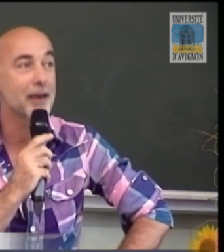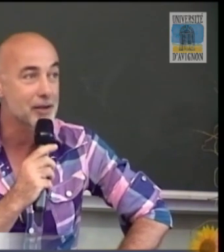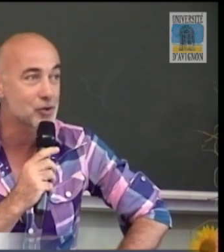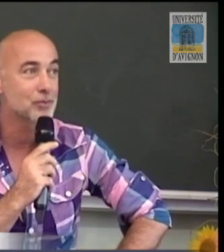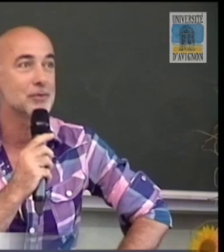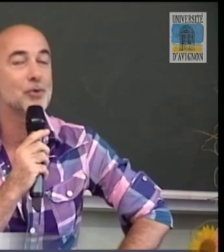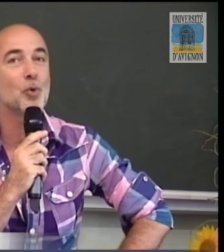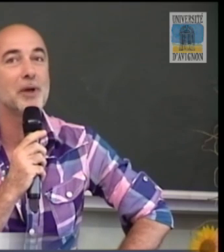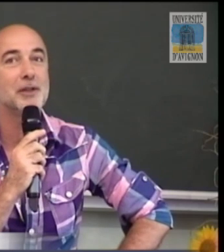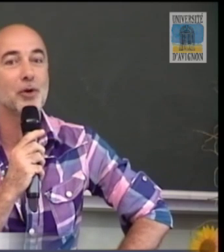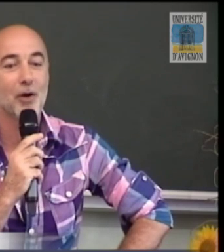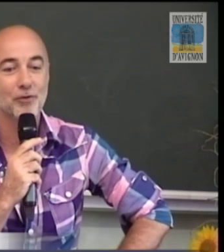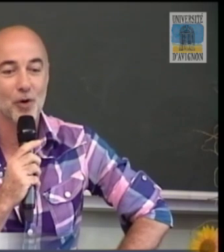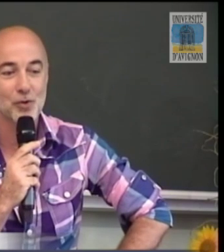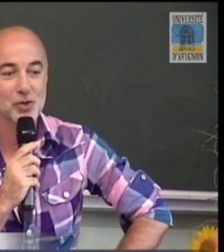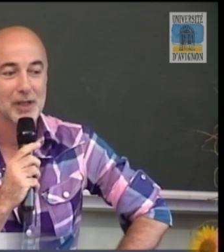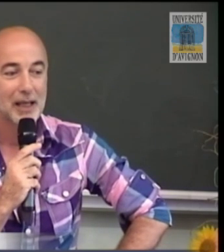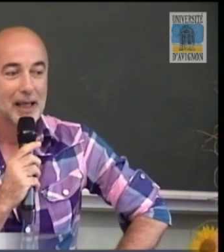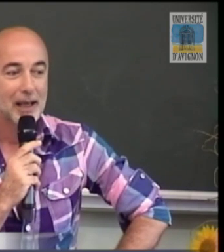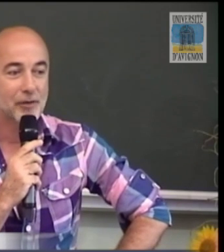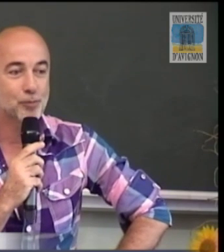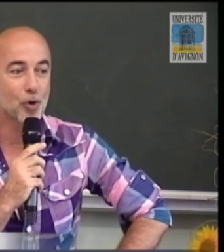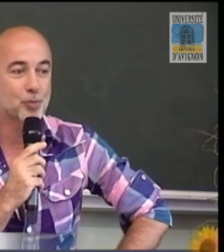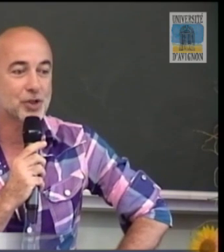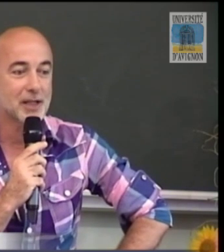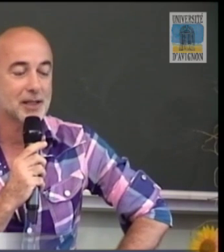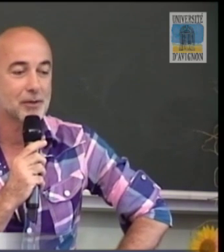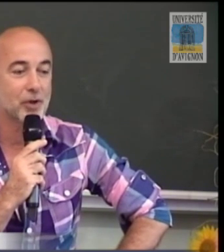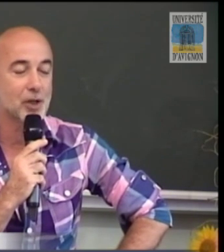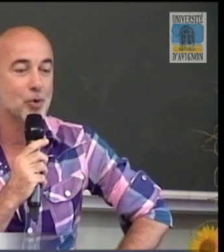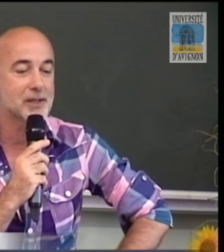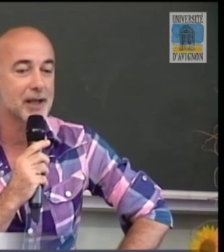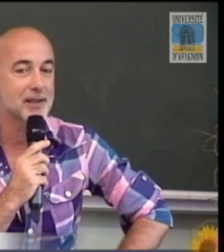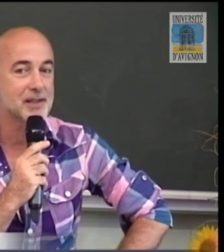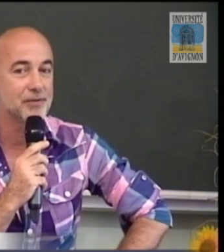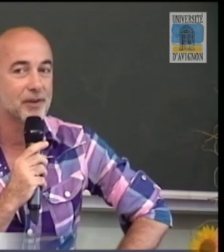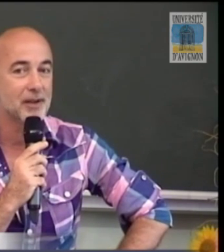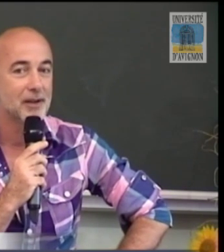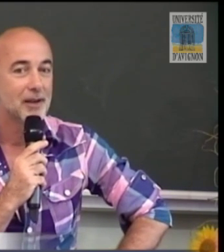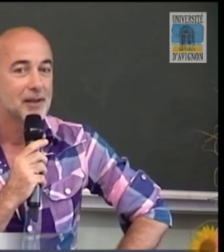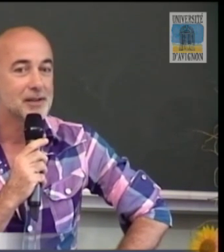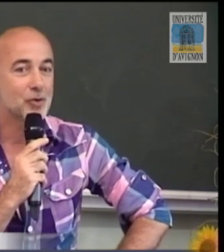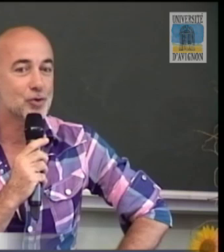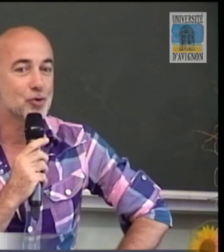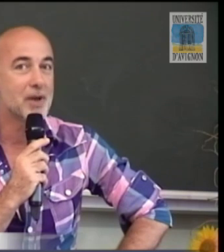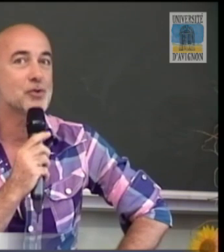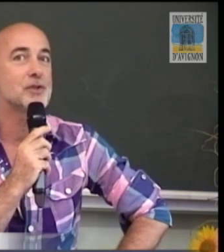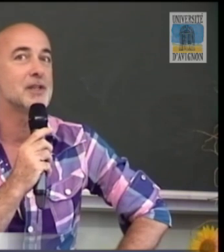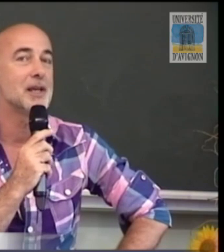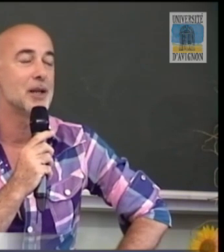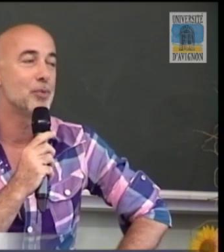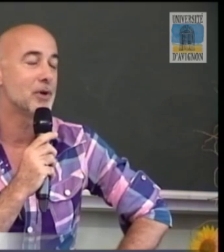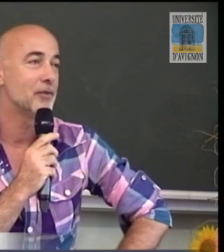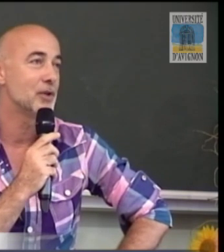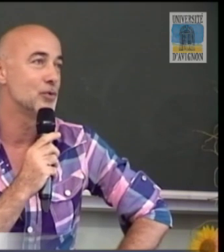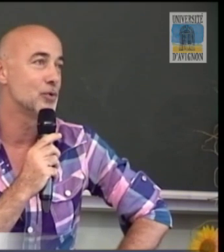la création d'une compagnie Regard en France avec pour objet, voyez comme le hasard est ainsi fait, c'est que je m'associais